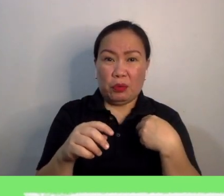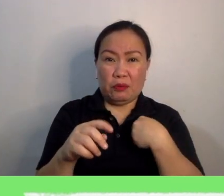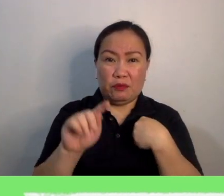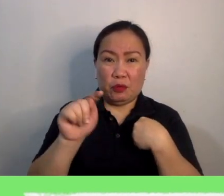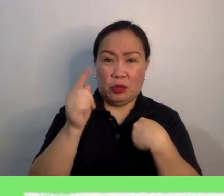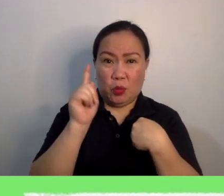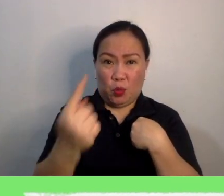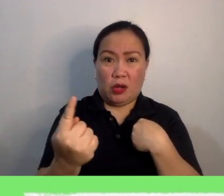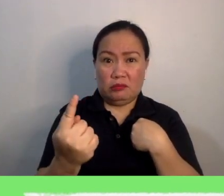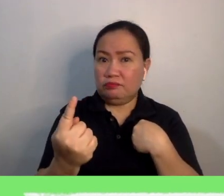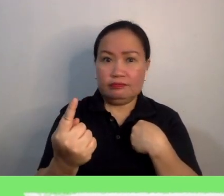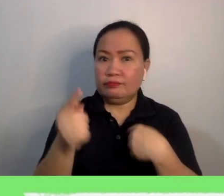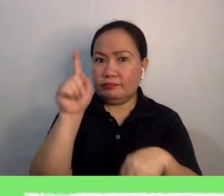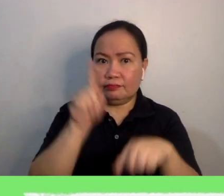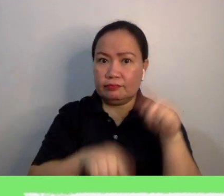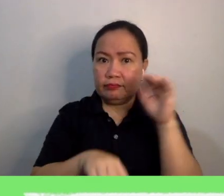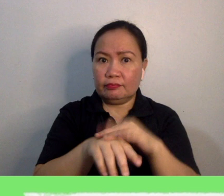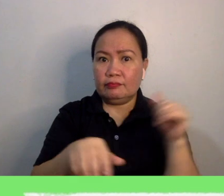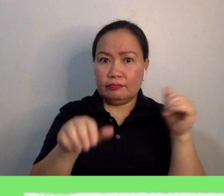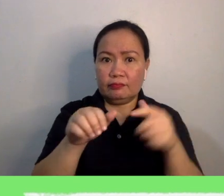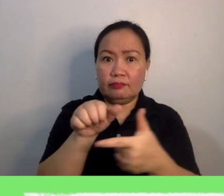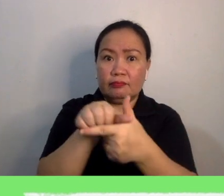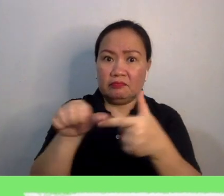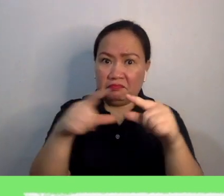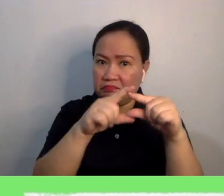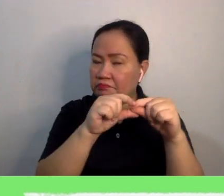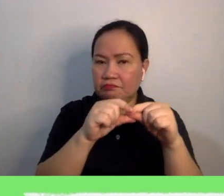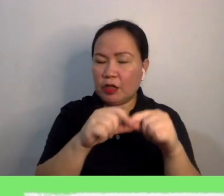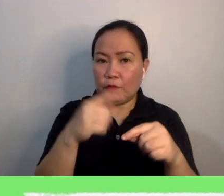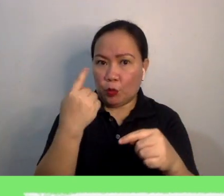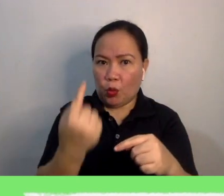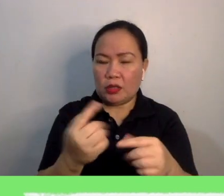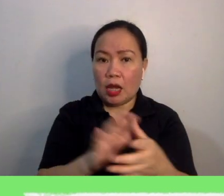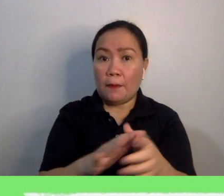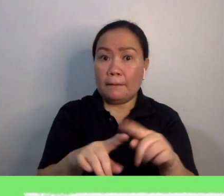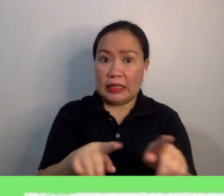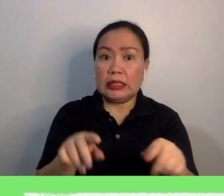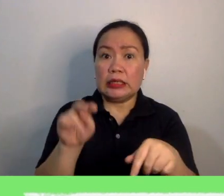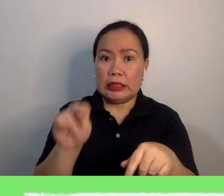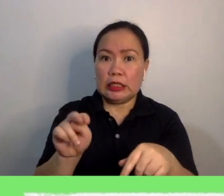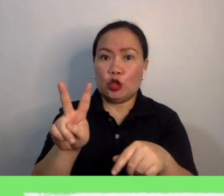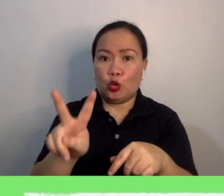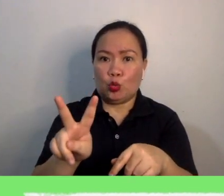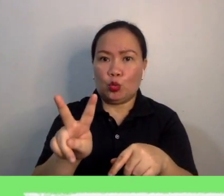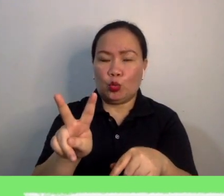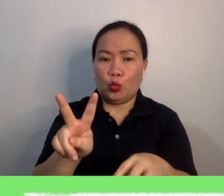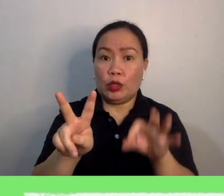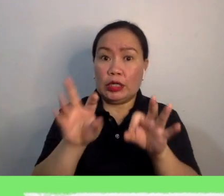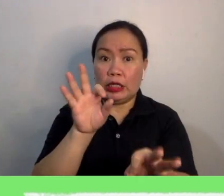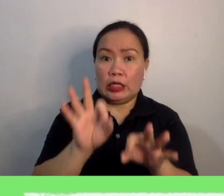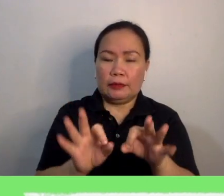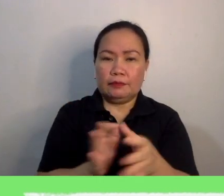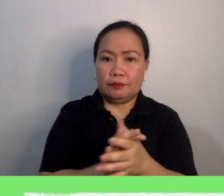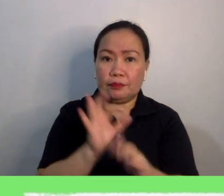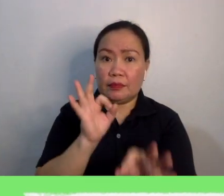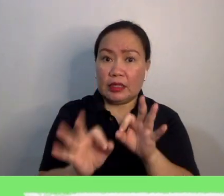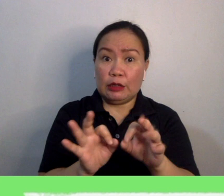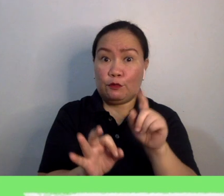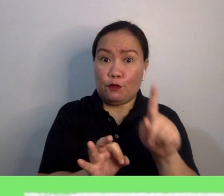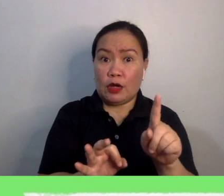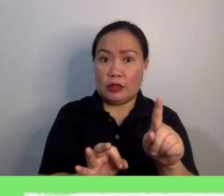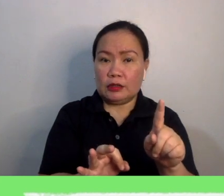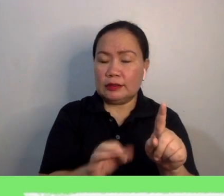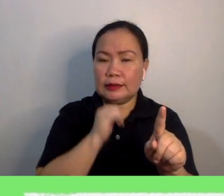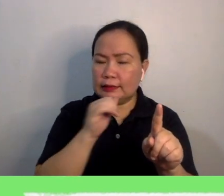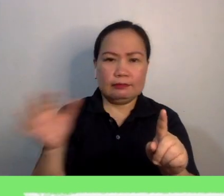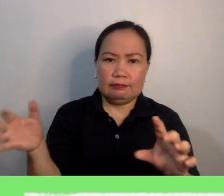siya pwedeng tawagin na angle pairs. Ano yung mga angle pairs? Yung anim na yon. So, pag isa lang yung angle, hindi siya belong dun